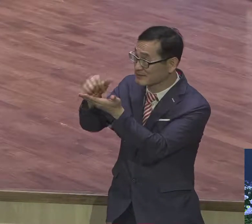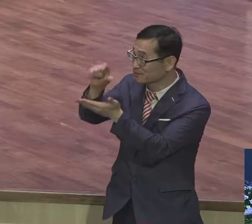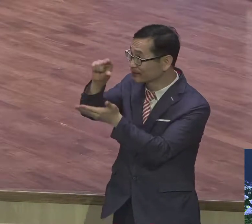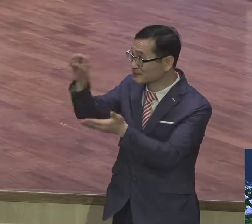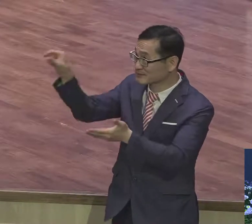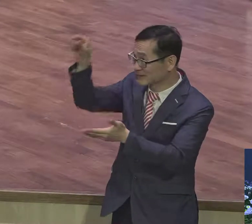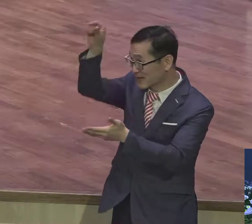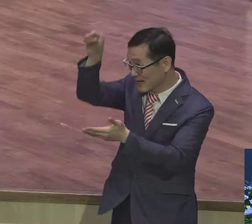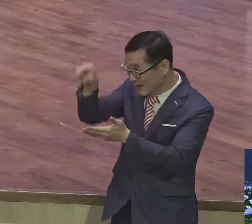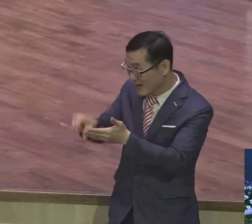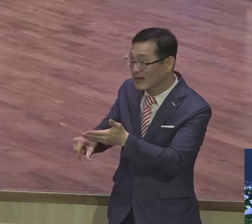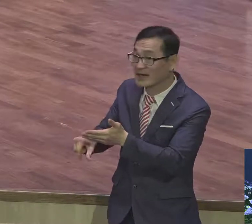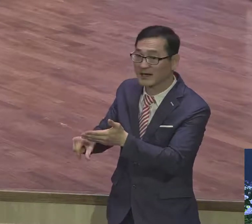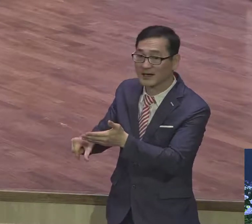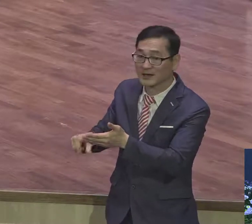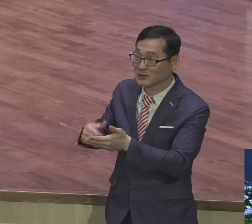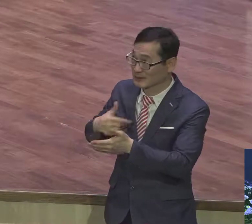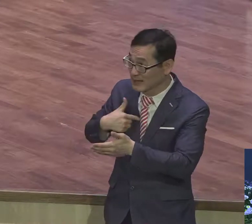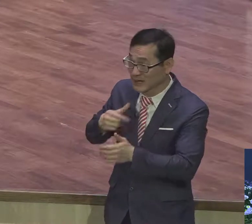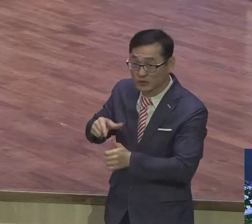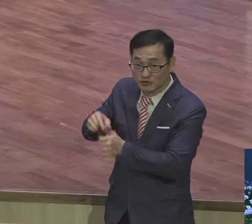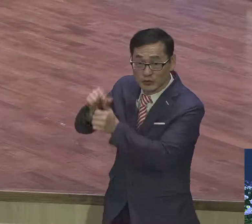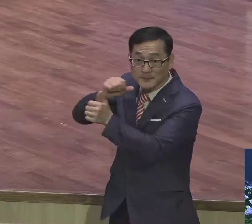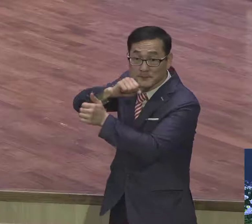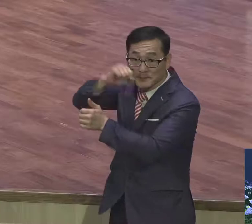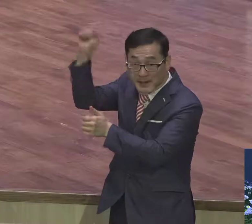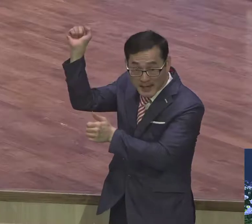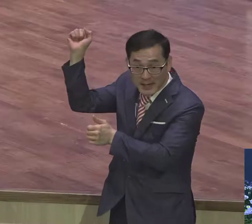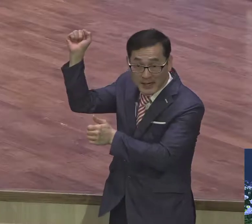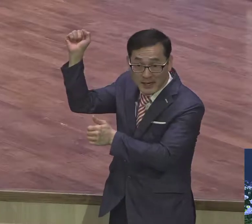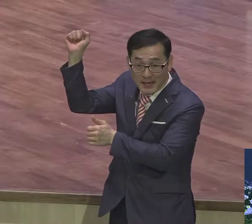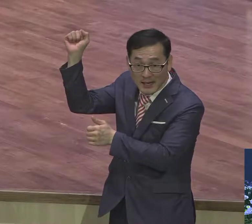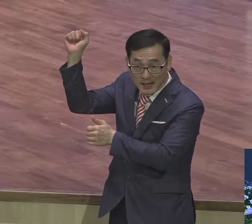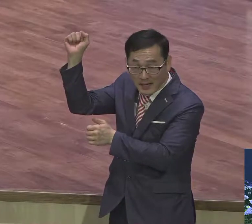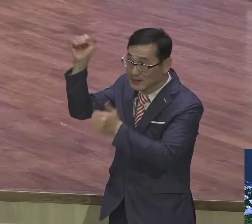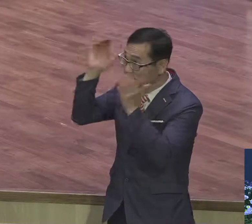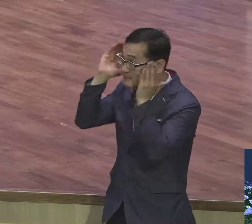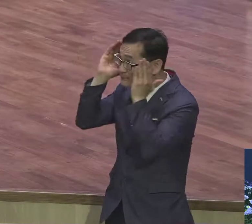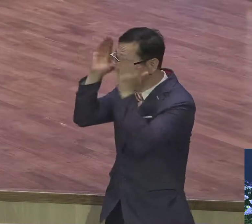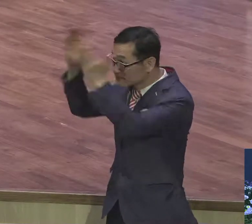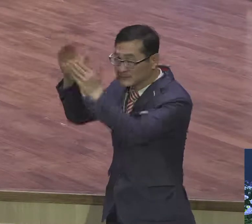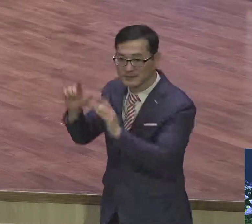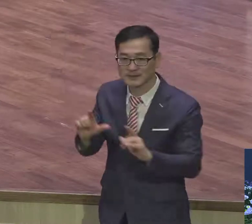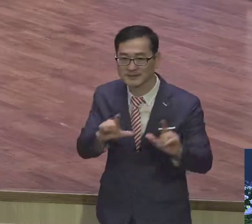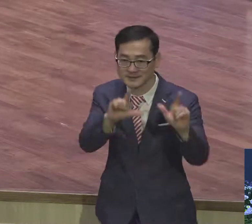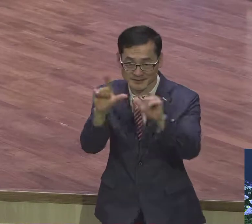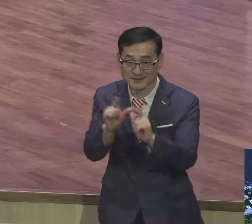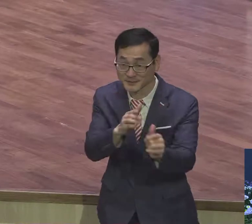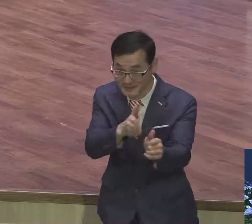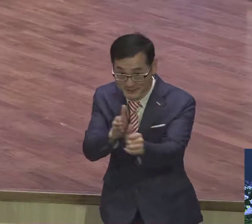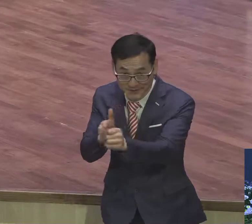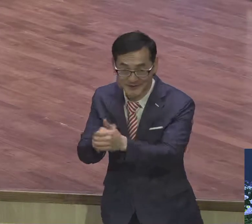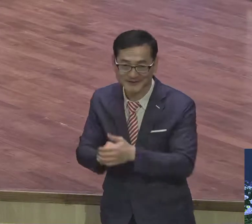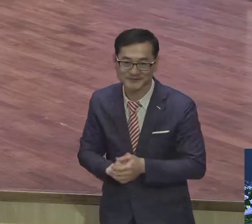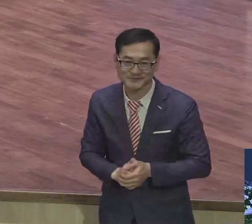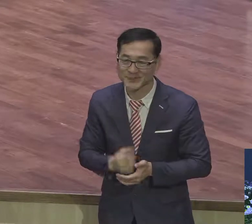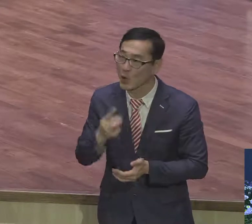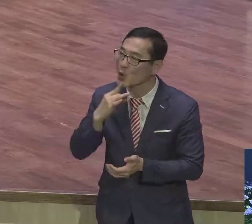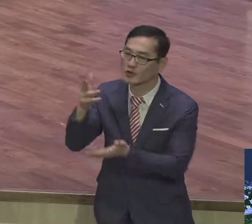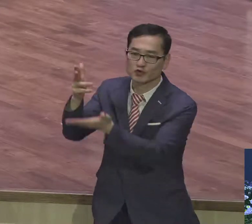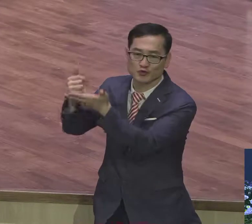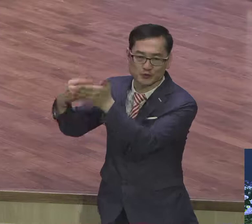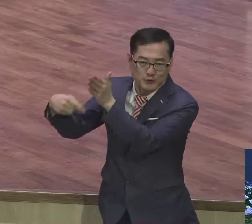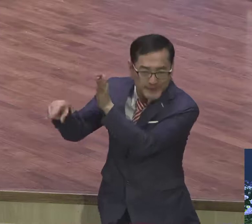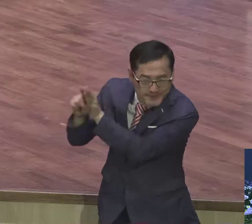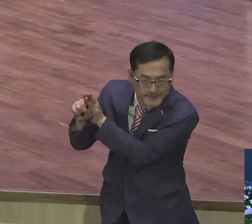당당히 거듭난 피조물 된 인생의 삶을 사시길 바랍니다 오직 주를 위하여 아멘